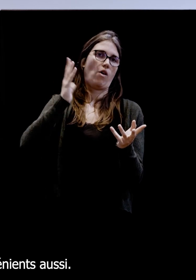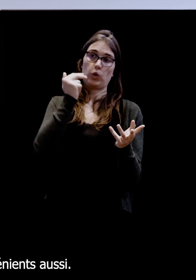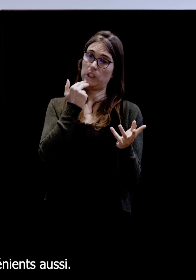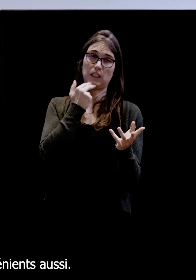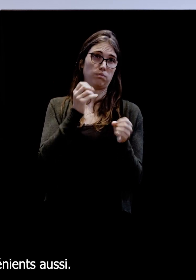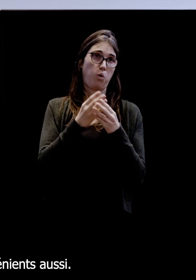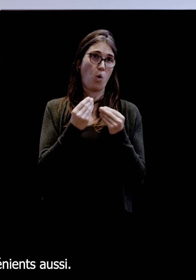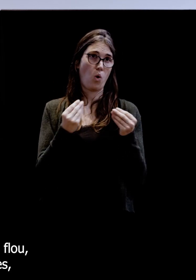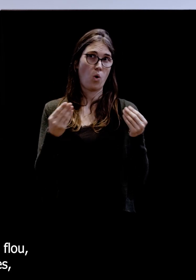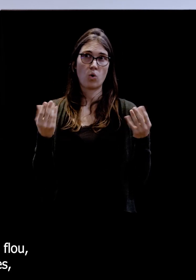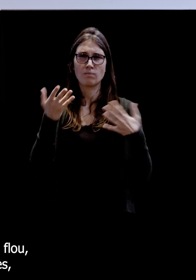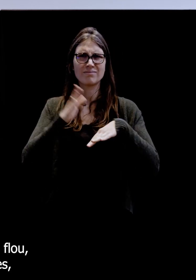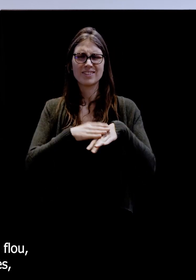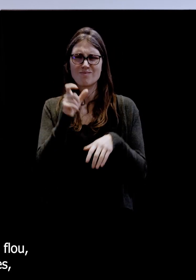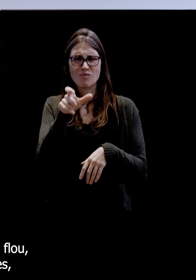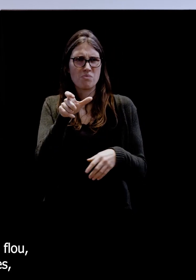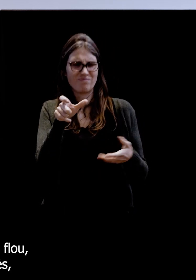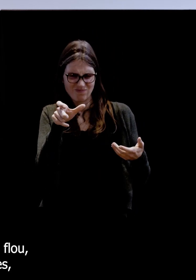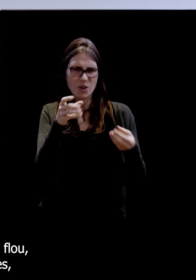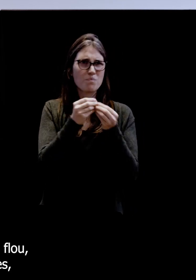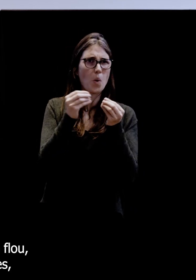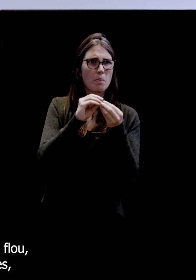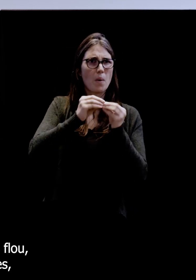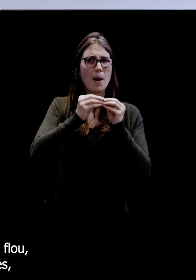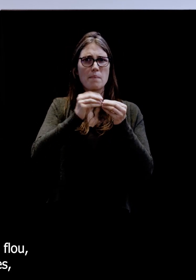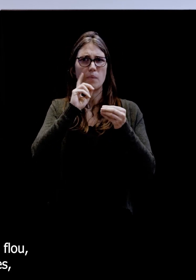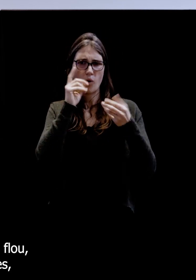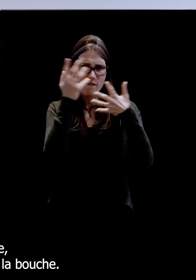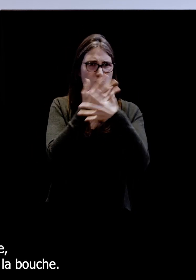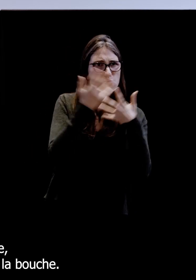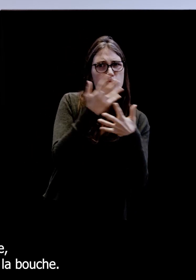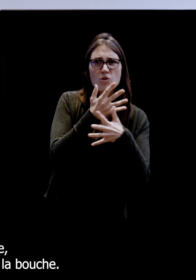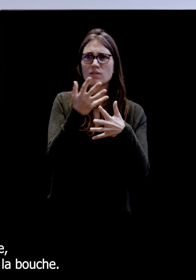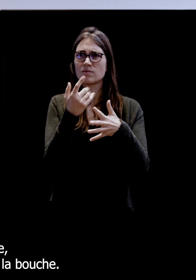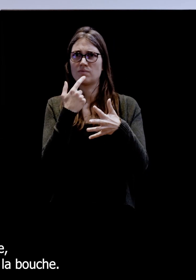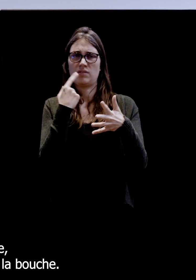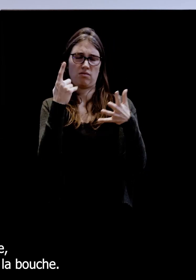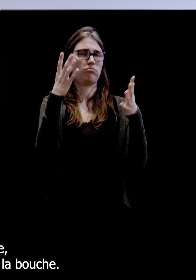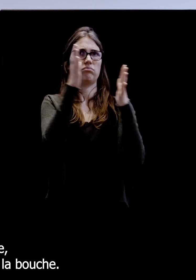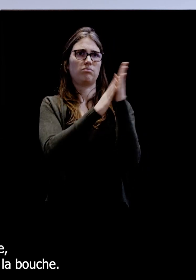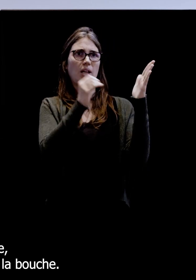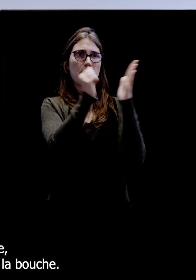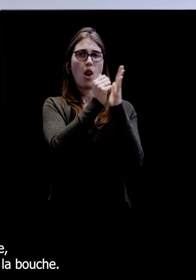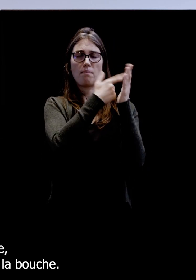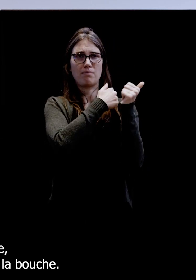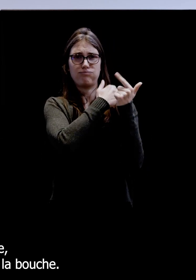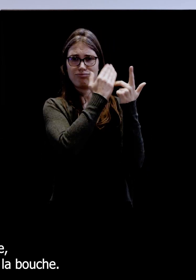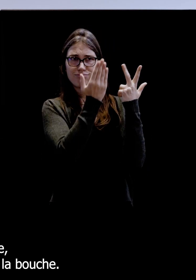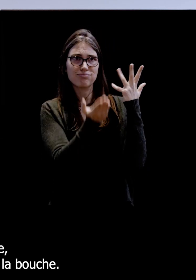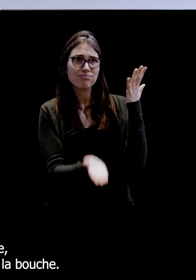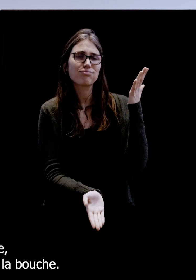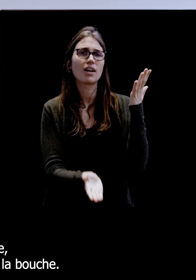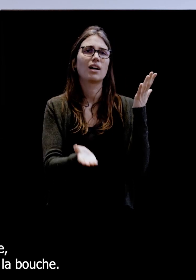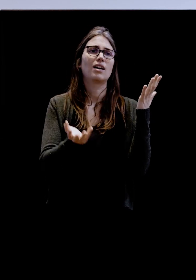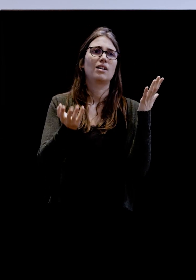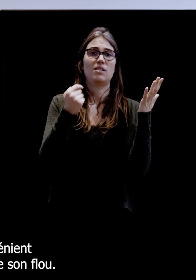beaucoup d'inconvénients aussi. Il a l'avantage d'être flou, d'être multicause, d'être symbolique de toutes les